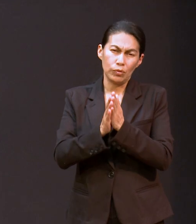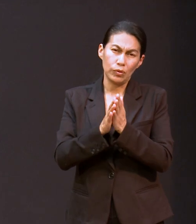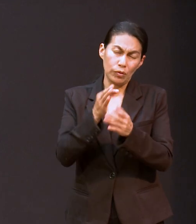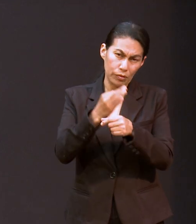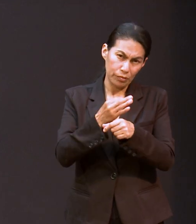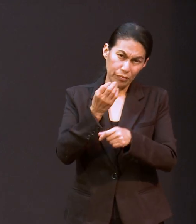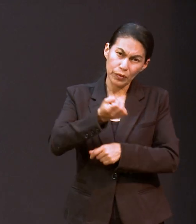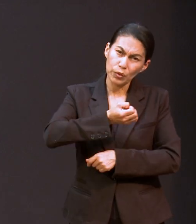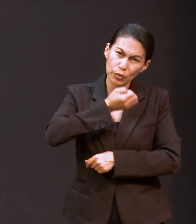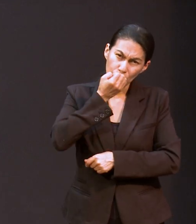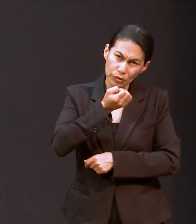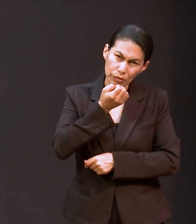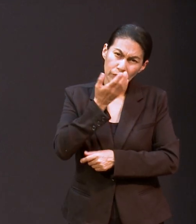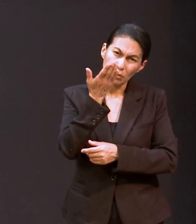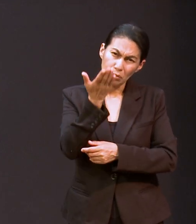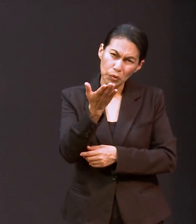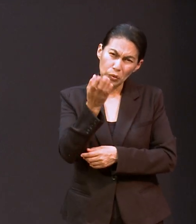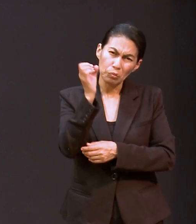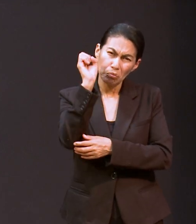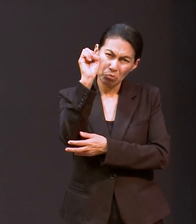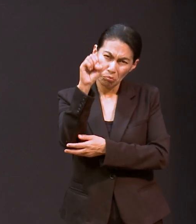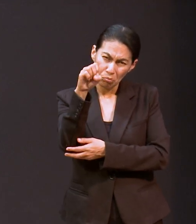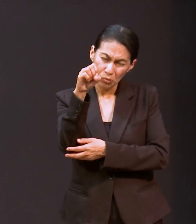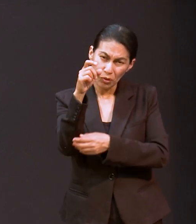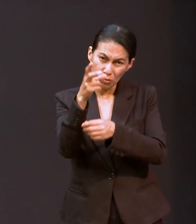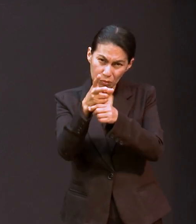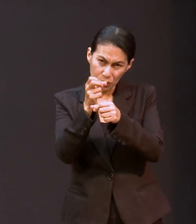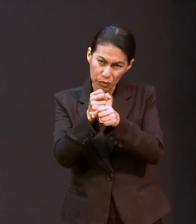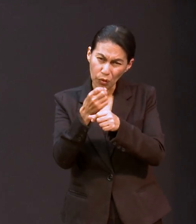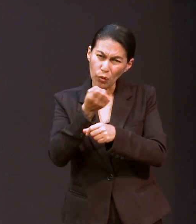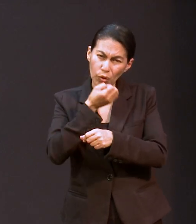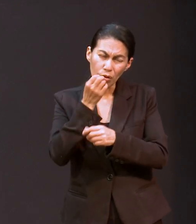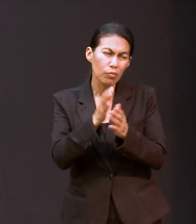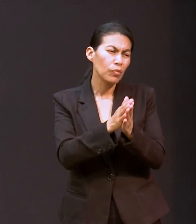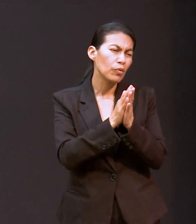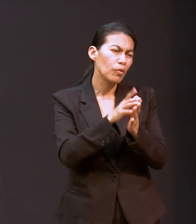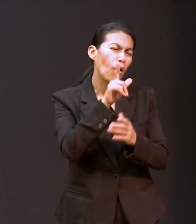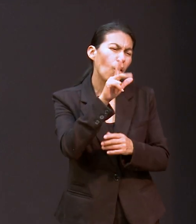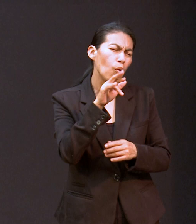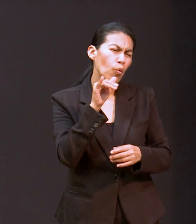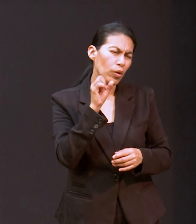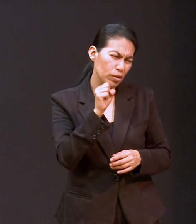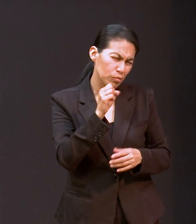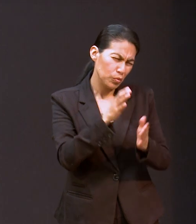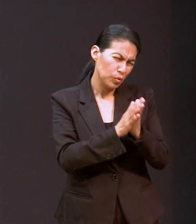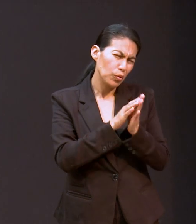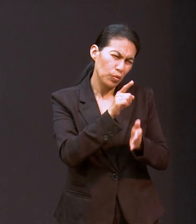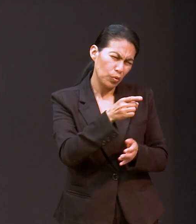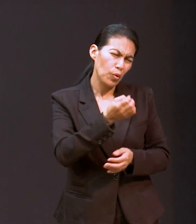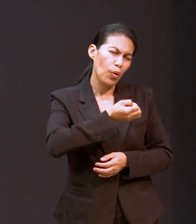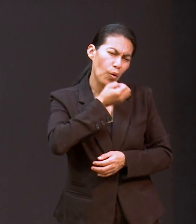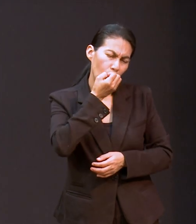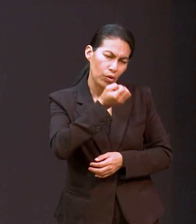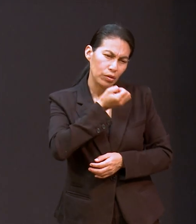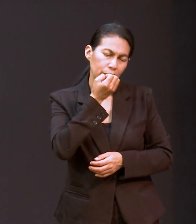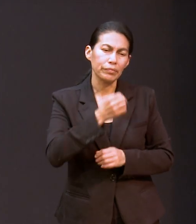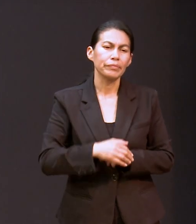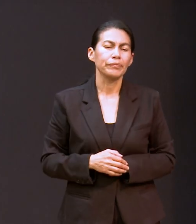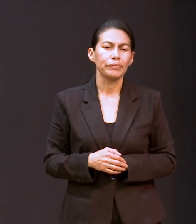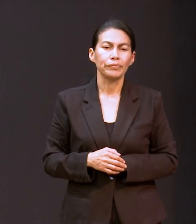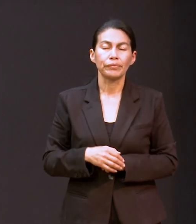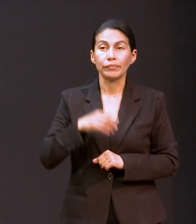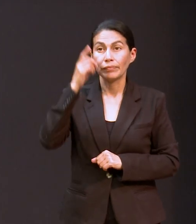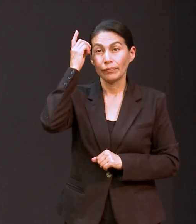Vamos a orar Te pido te invito a que inclines el rostro y voy a pedirte Luis si tienes la bondad de